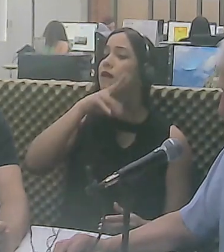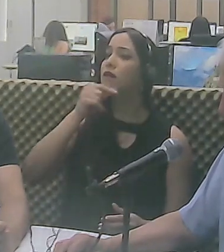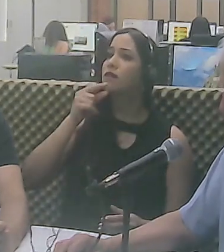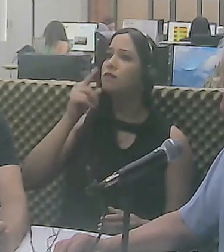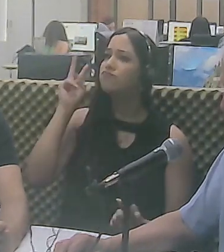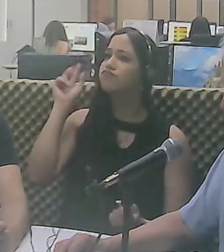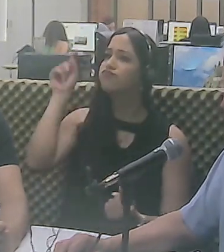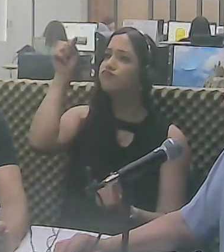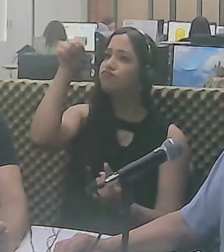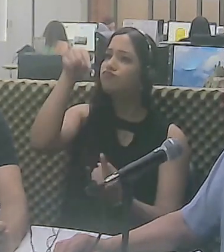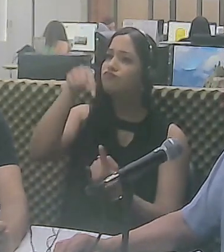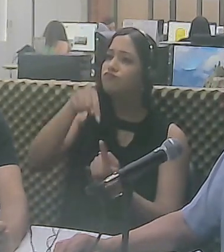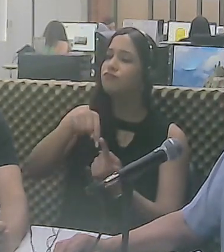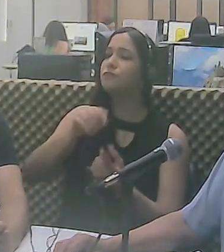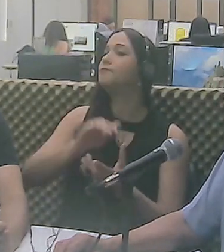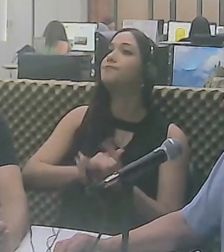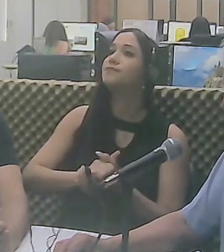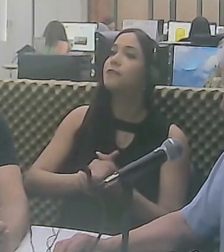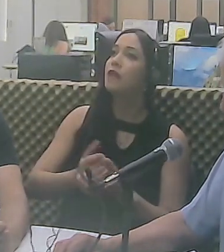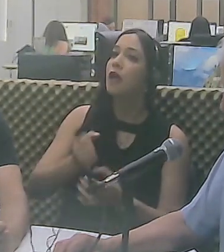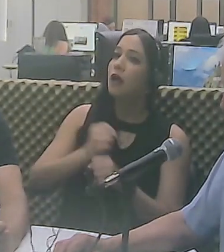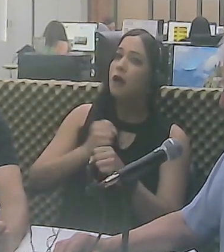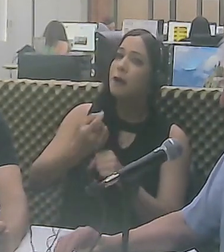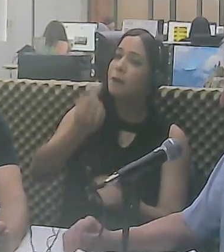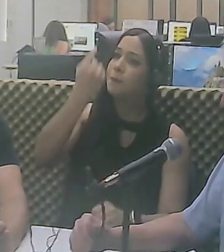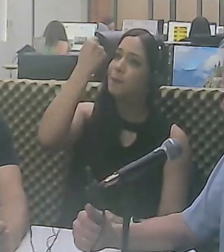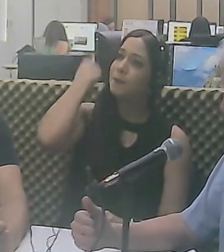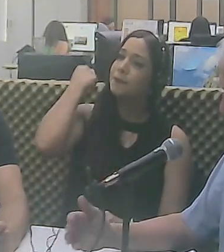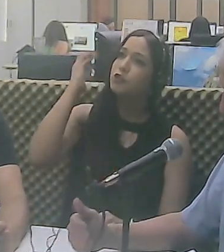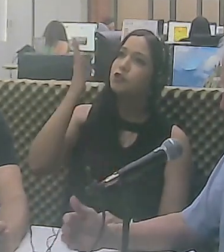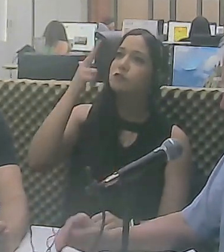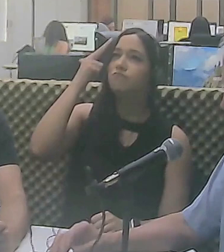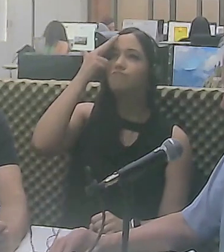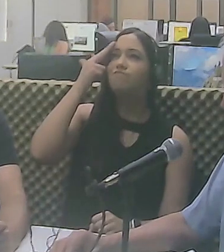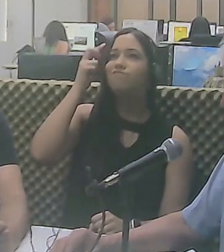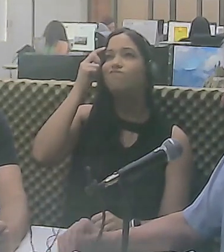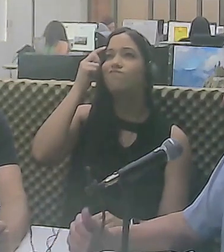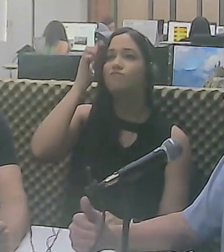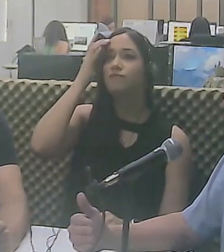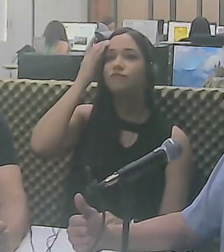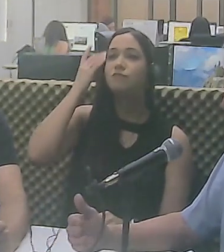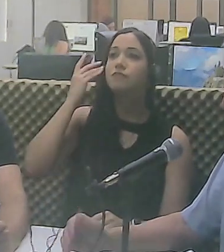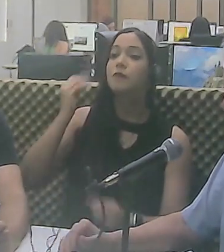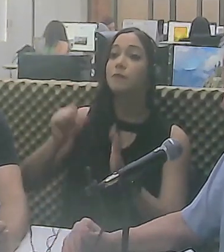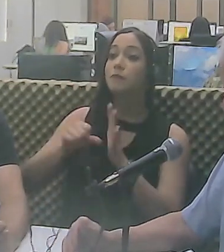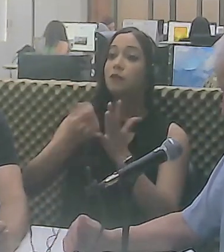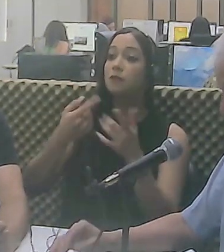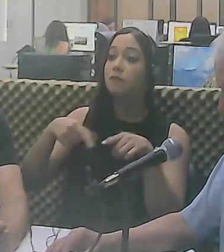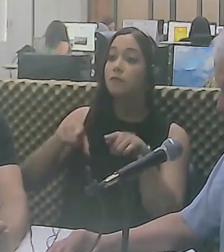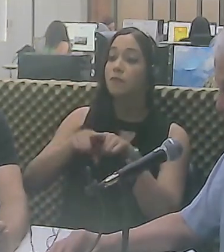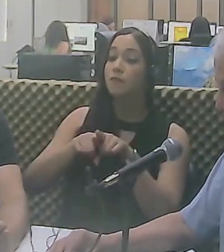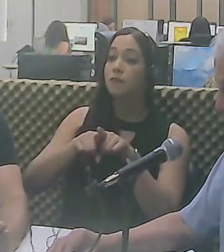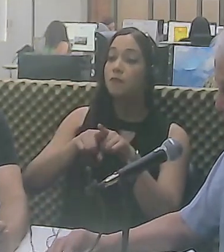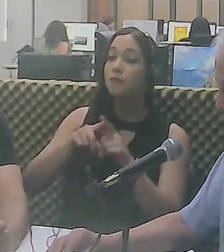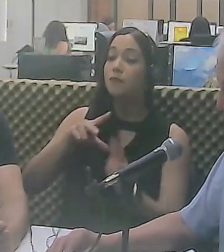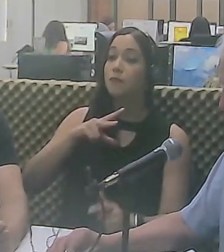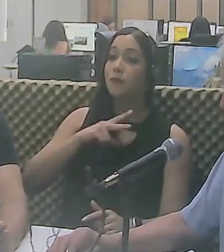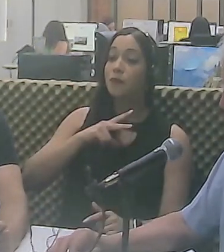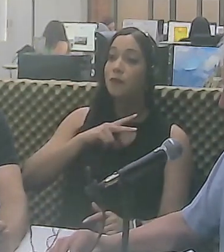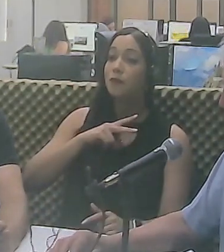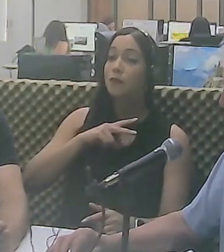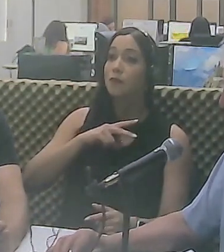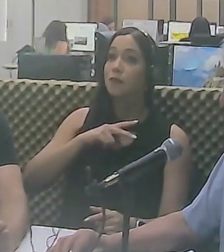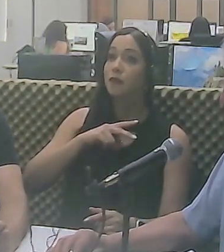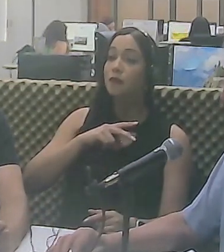visionário quando a alguns anos atrás ele já pensava fazer a primeira parceria pro privado da cidade de banana